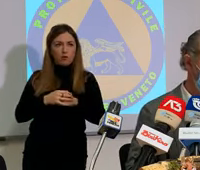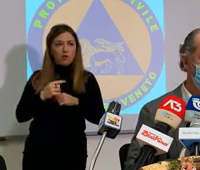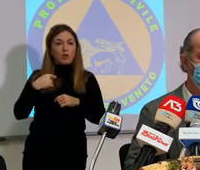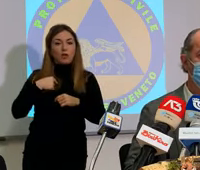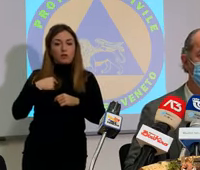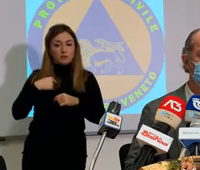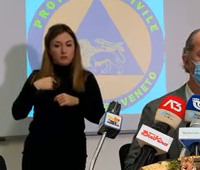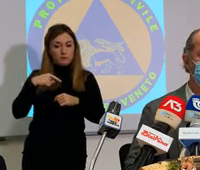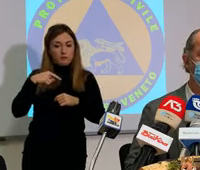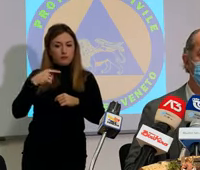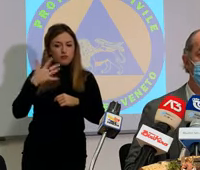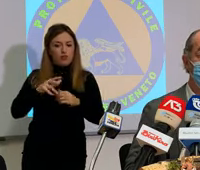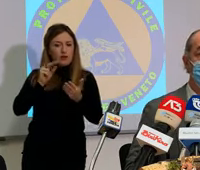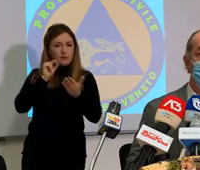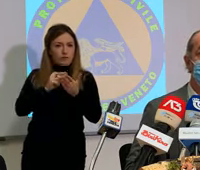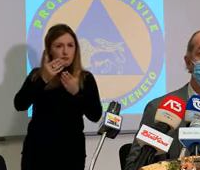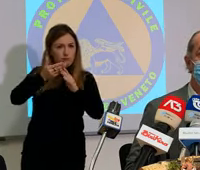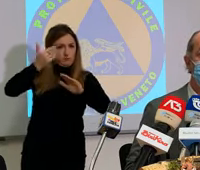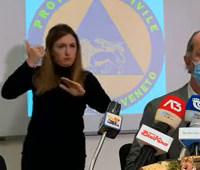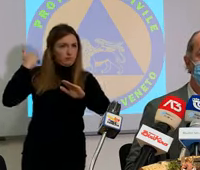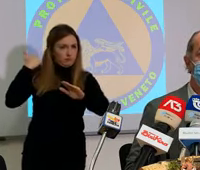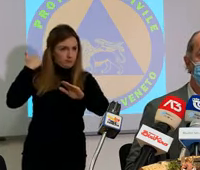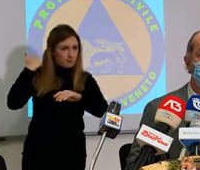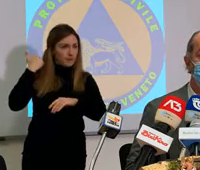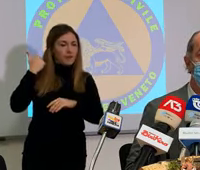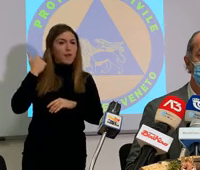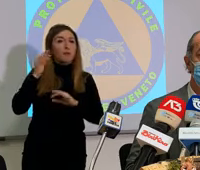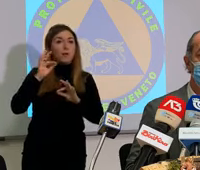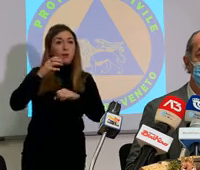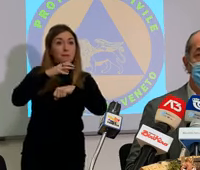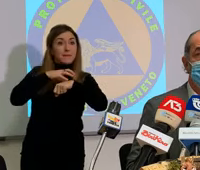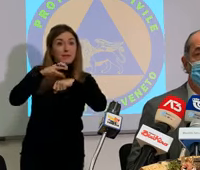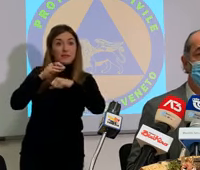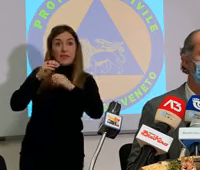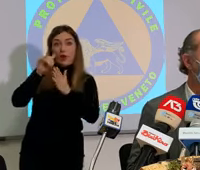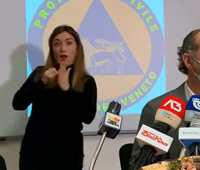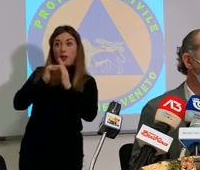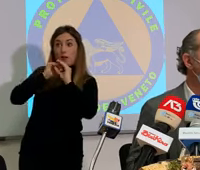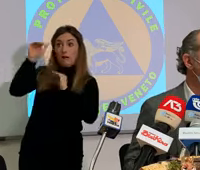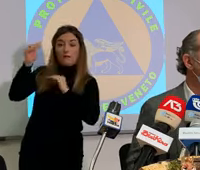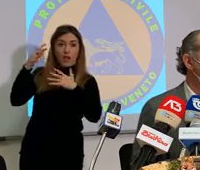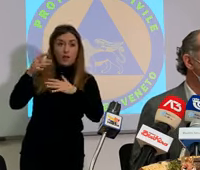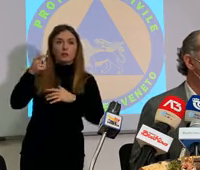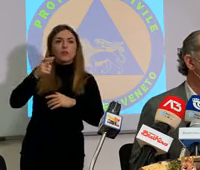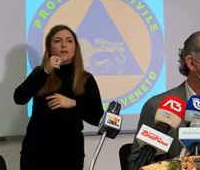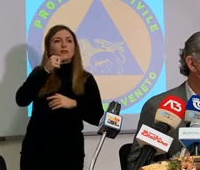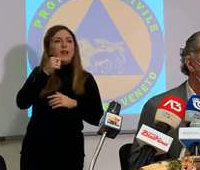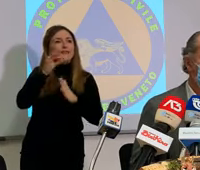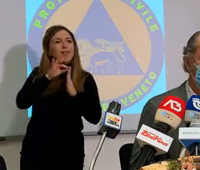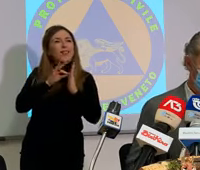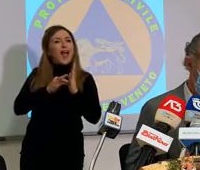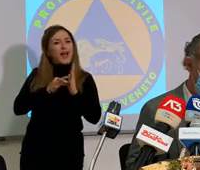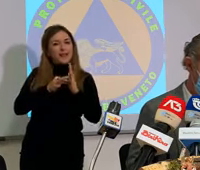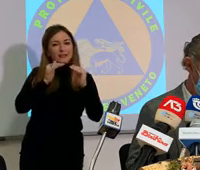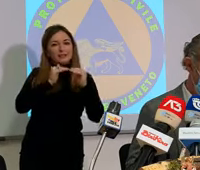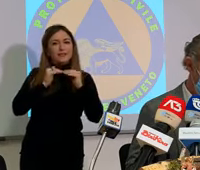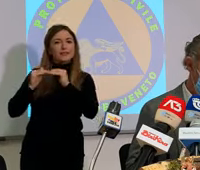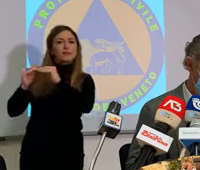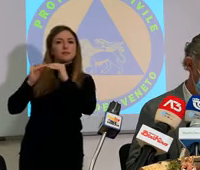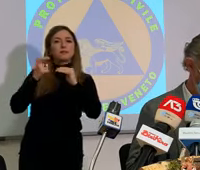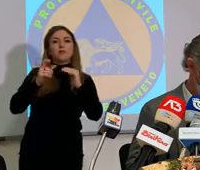domande c'è scritto una nota sotto perché esattamente nella lettera che abbia mandato no c'era necessità di avere dati uniformi sono è difficile confrontare dati